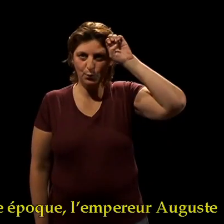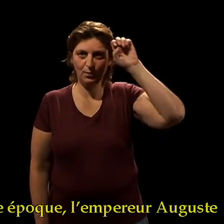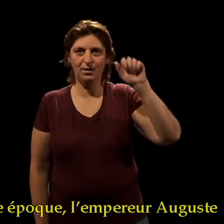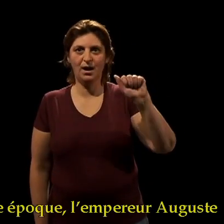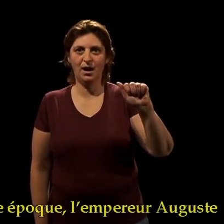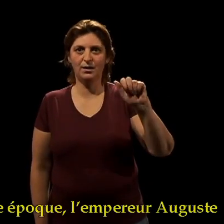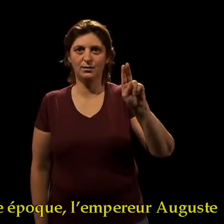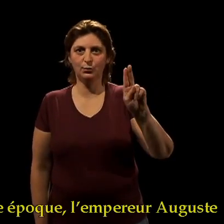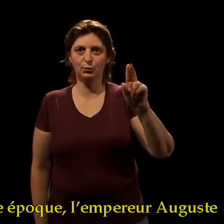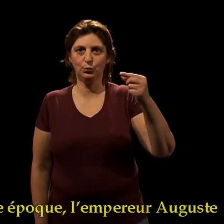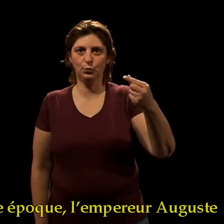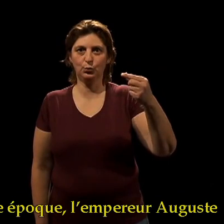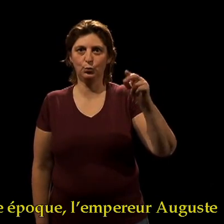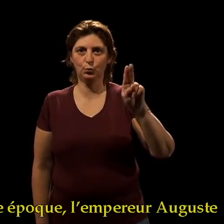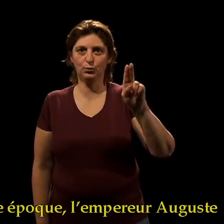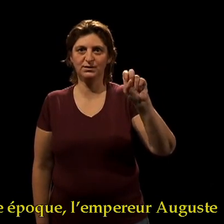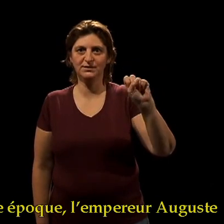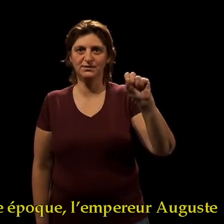À cette époque, l'empereur Auguste